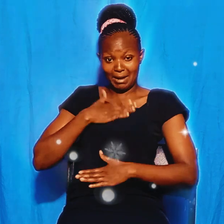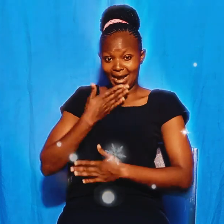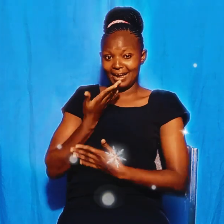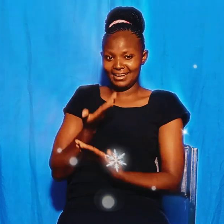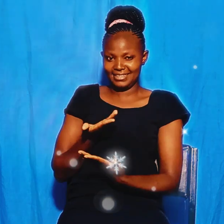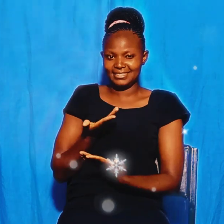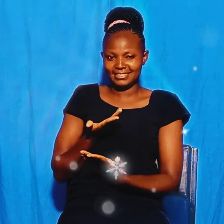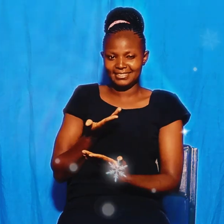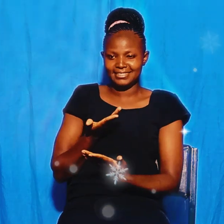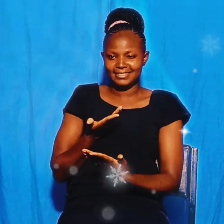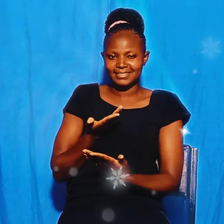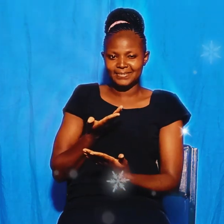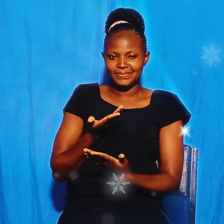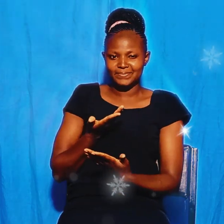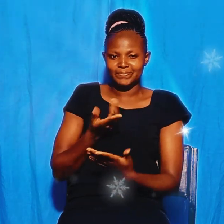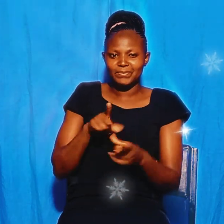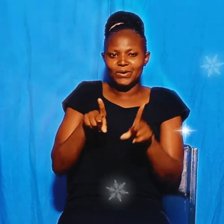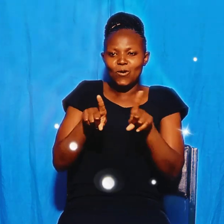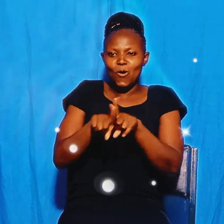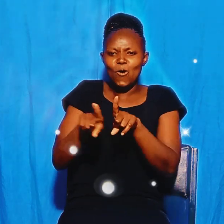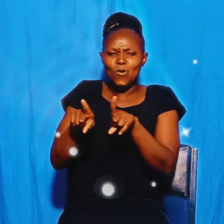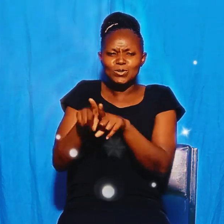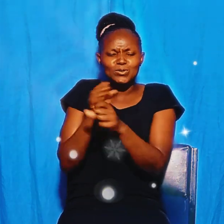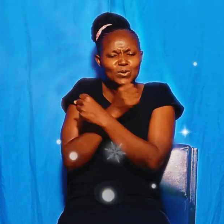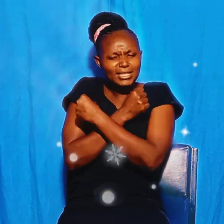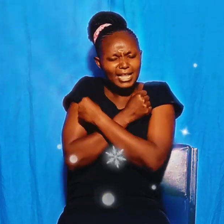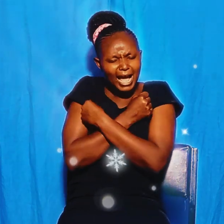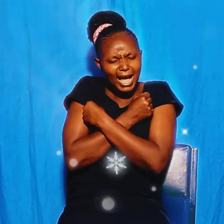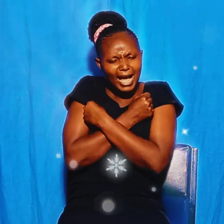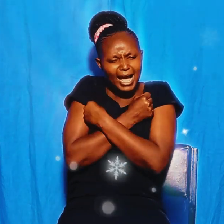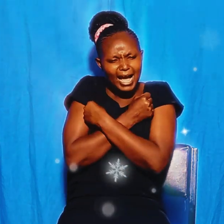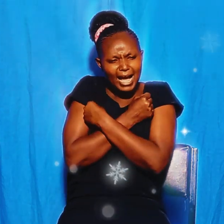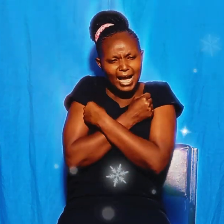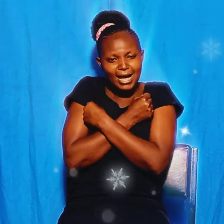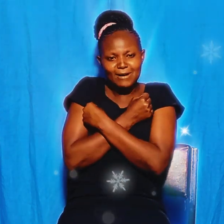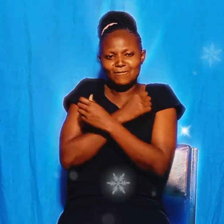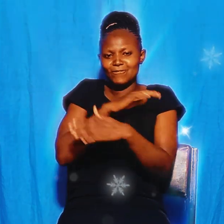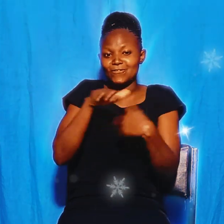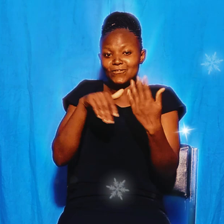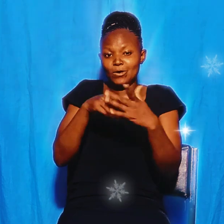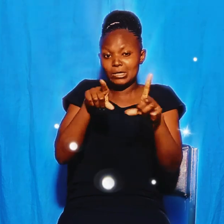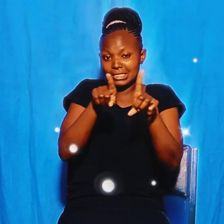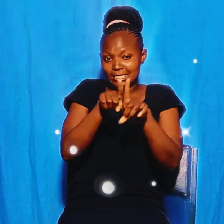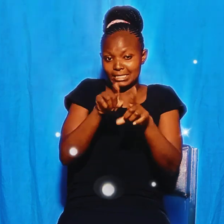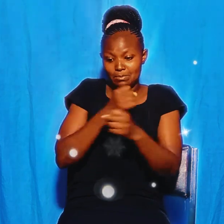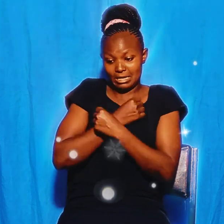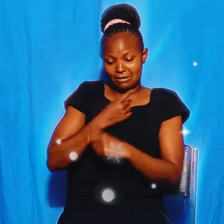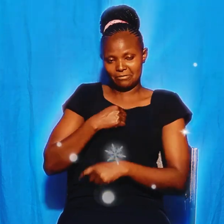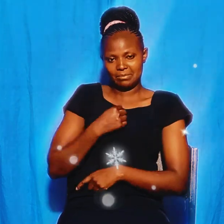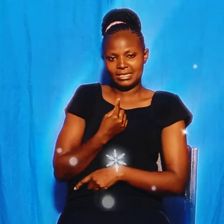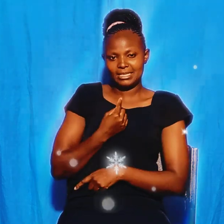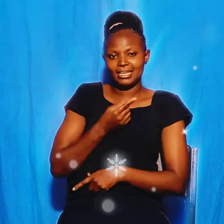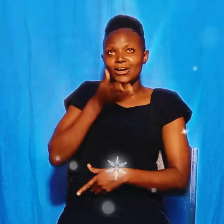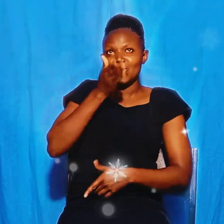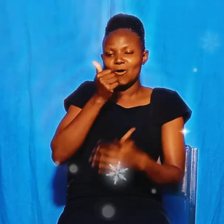mama ende undu mambi ndienye. Ngaiya maathime na thank you.